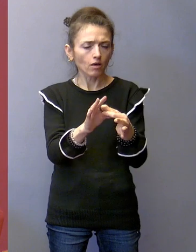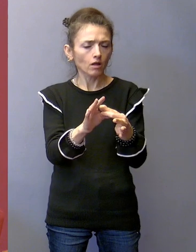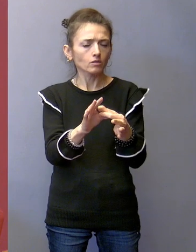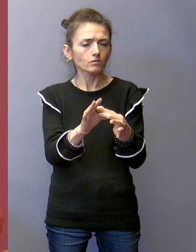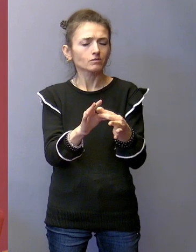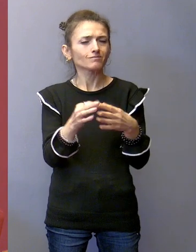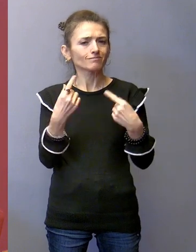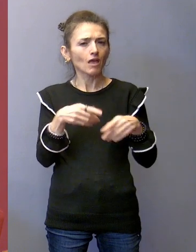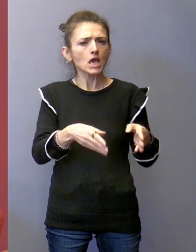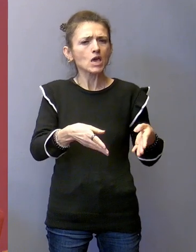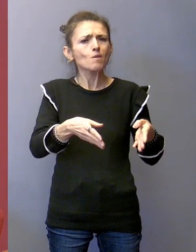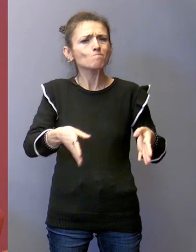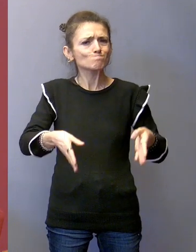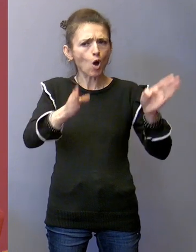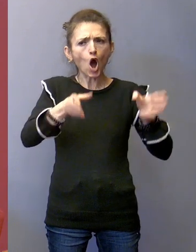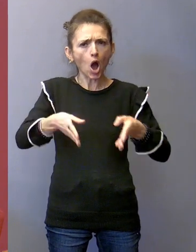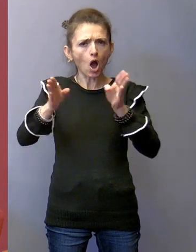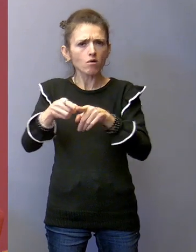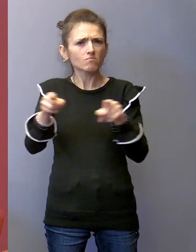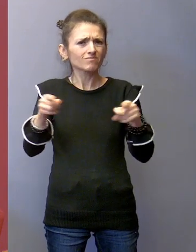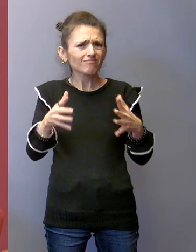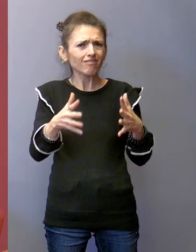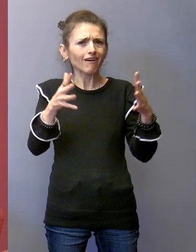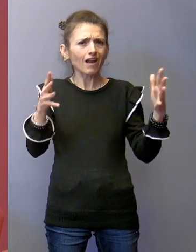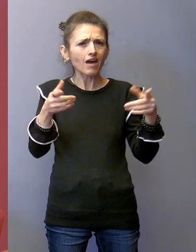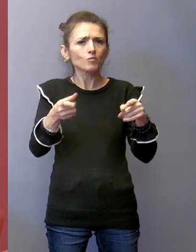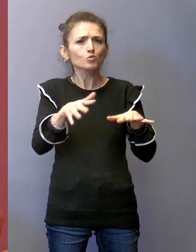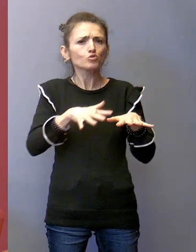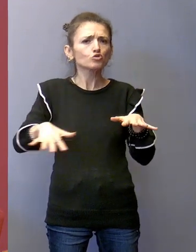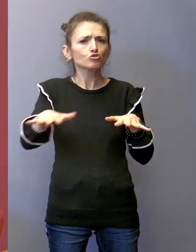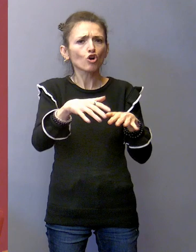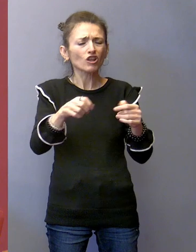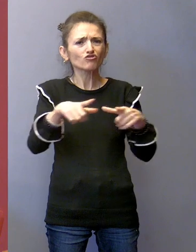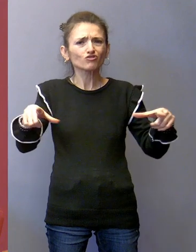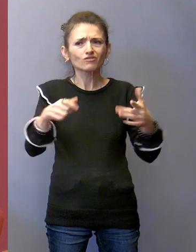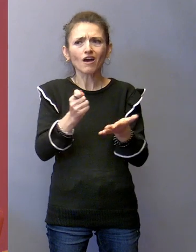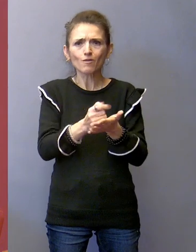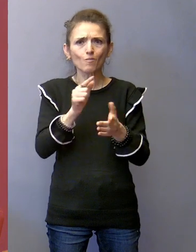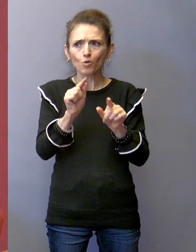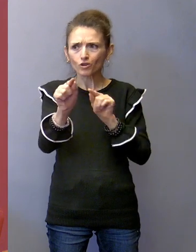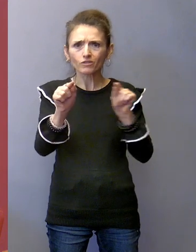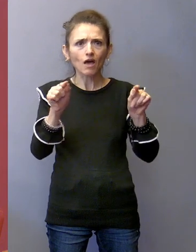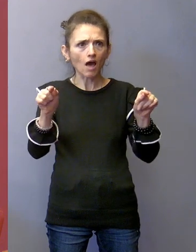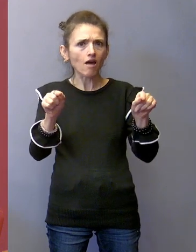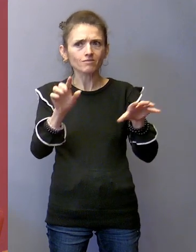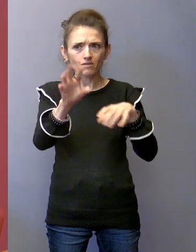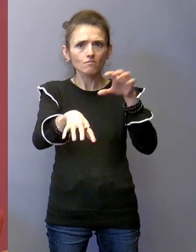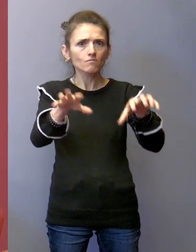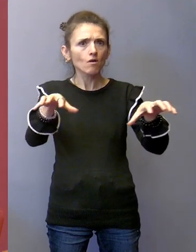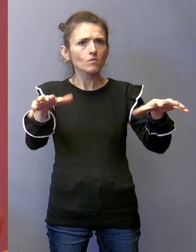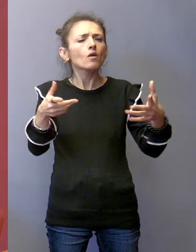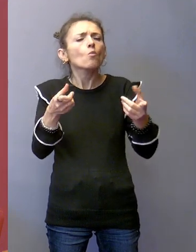immobili spesso di dimensioni rilevanti e collocati in ambiti cittadini significativi di quali immobili stiamo parlando cioè